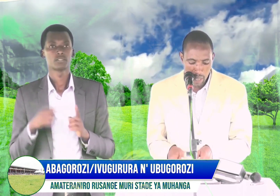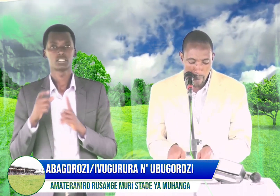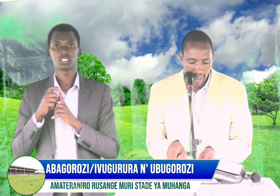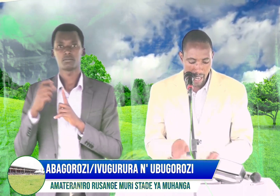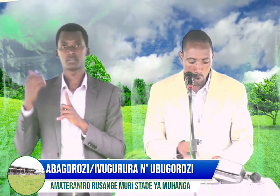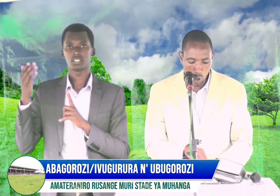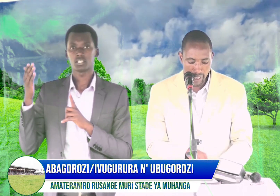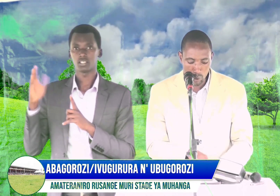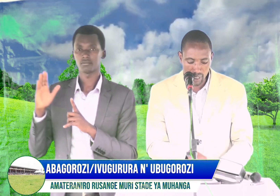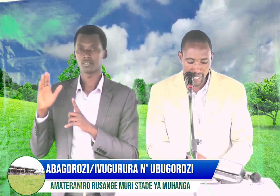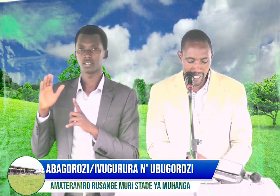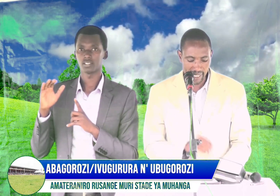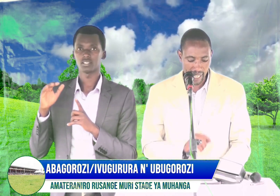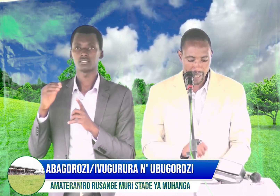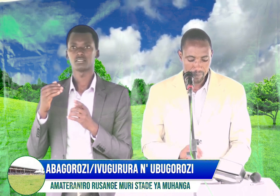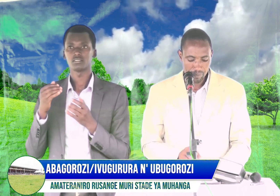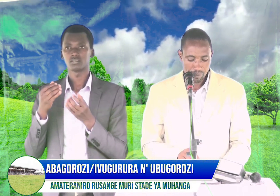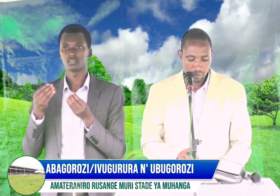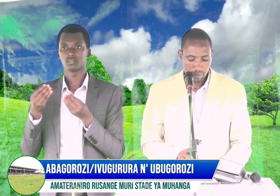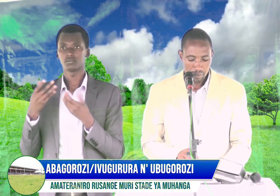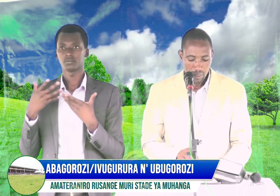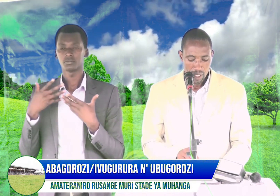ijambo ry'Imana uko ridutegeka